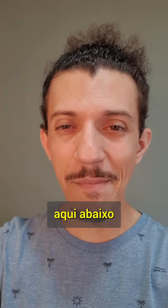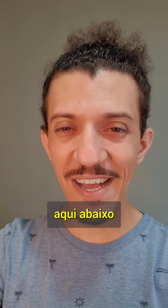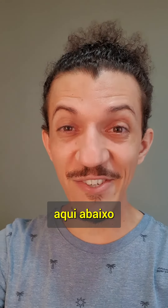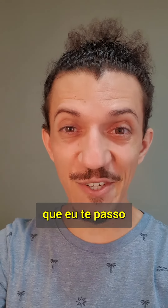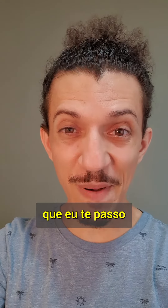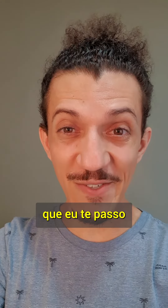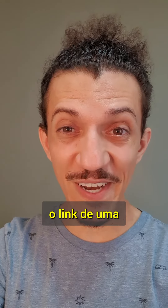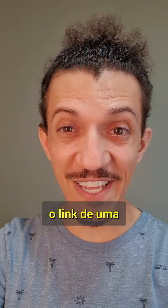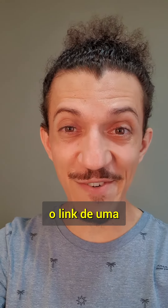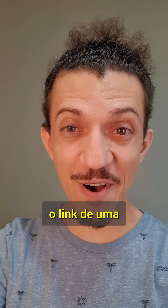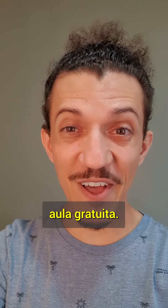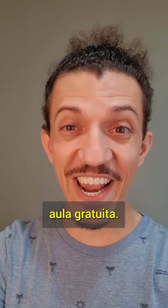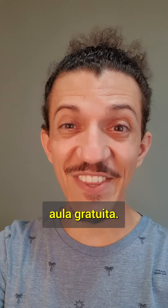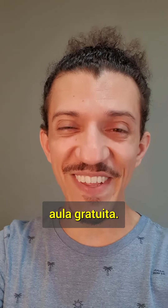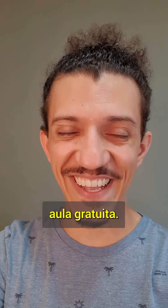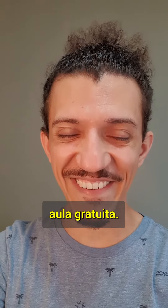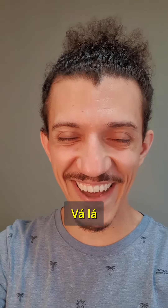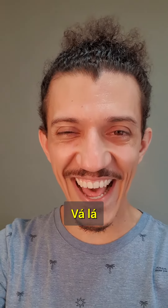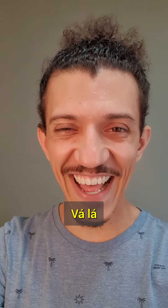abaixo que eu te passo o link de uma aula gratuita. Vai lá! até agora. tartar.